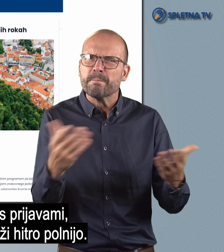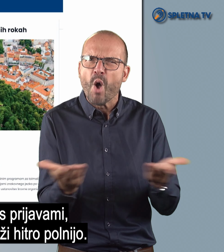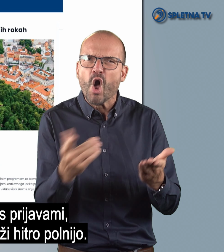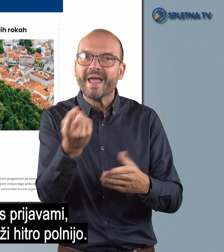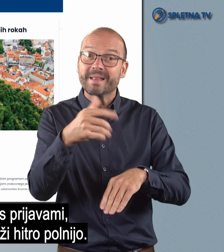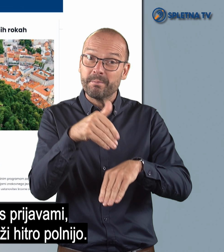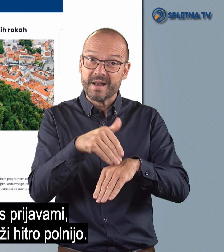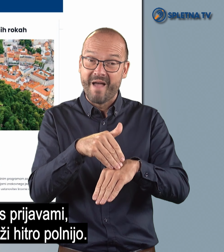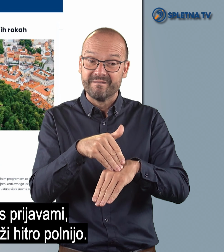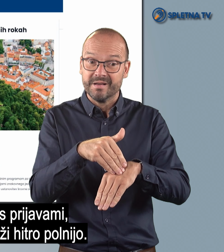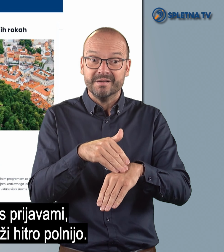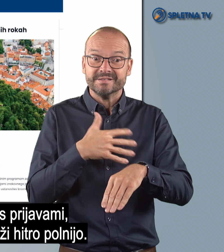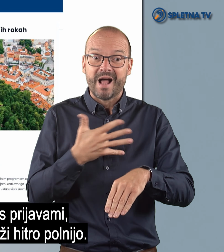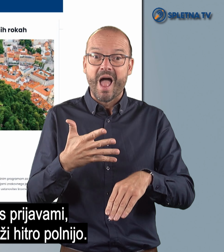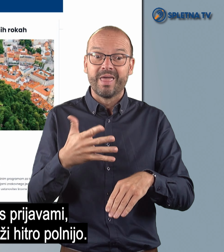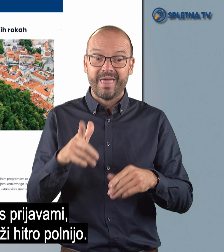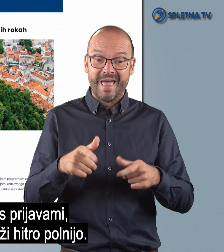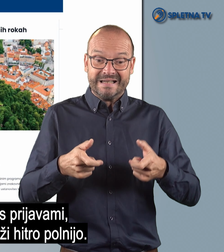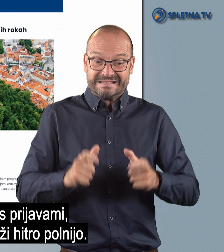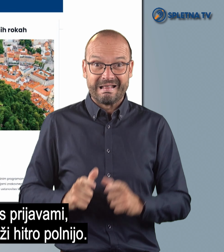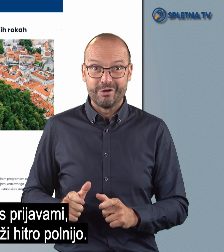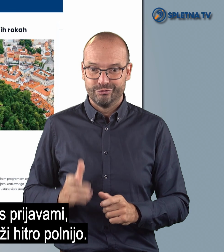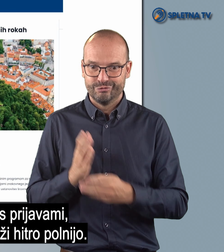Pohitite s prijavami, saj se sedeži hitro polnijo.